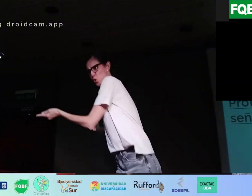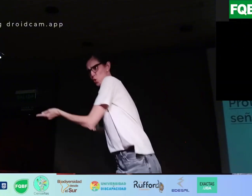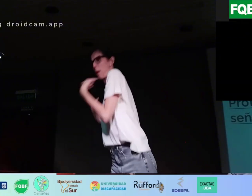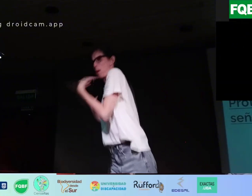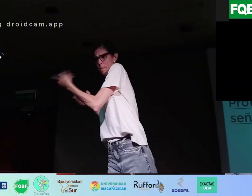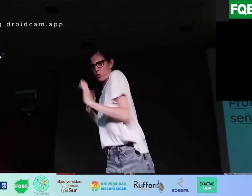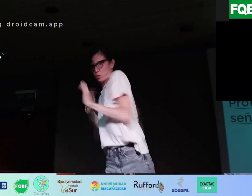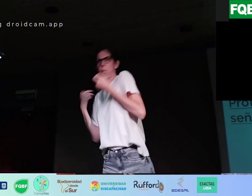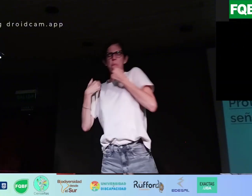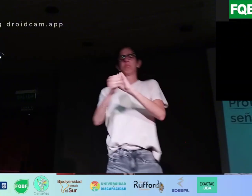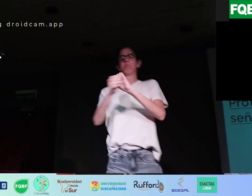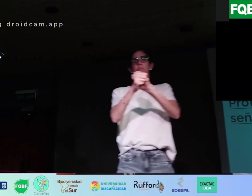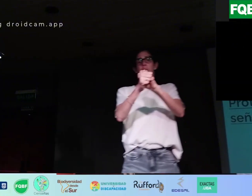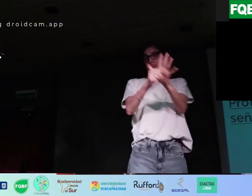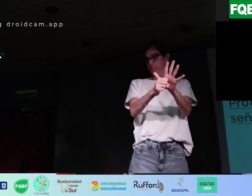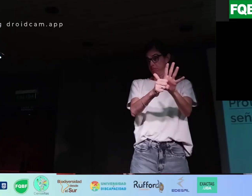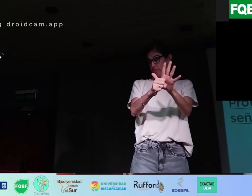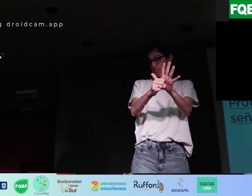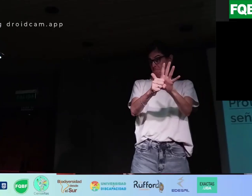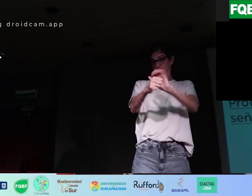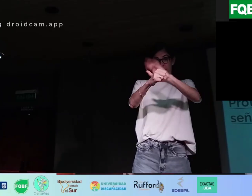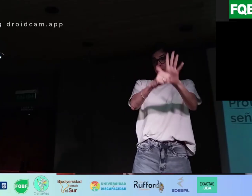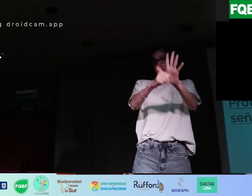Por eso pregunto.